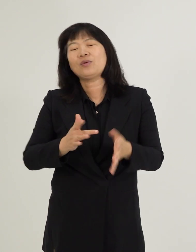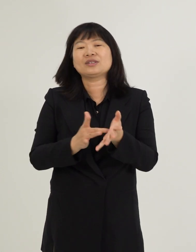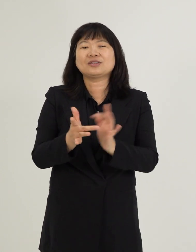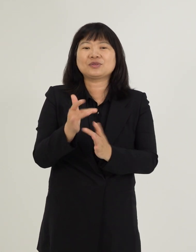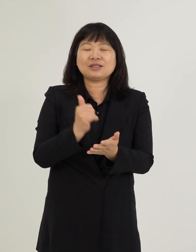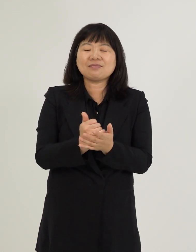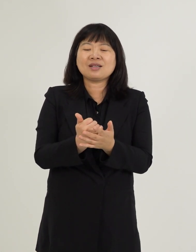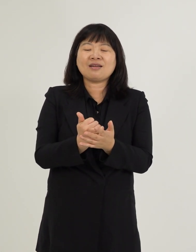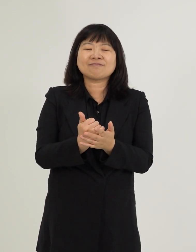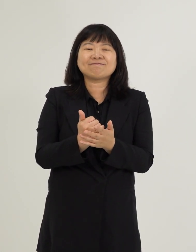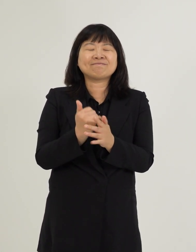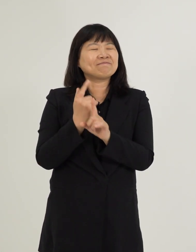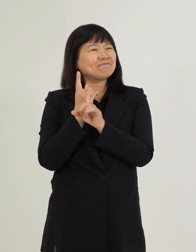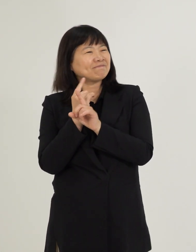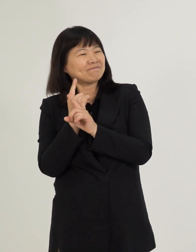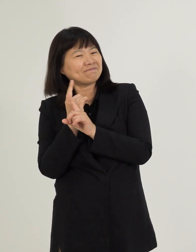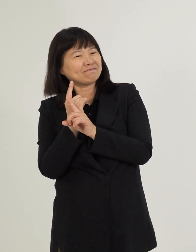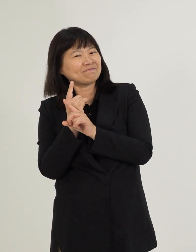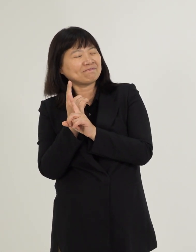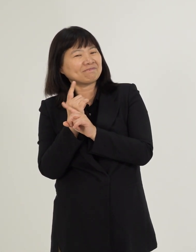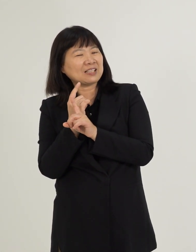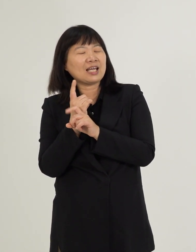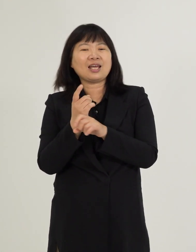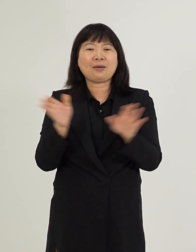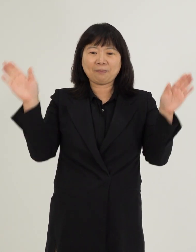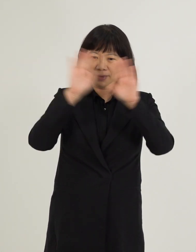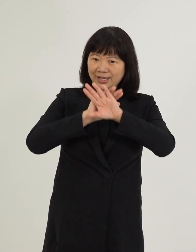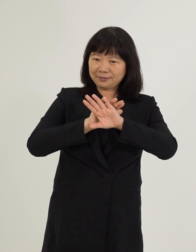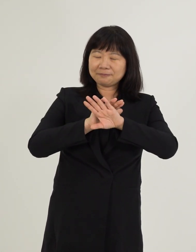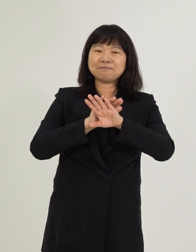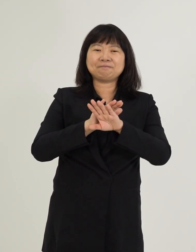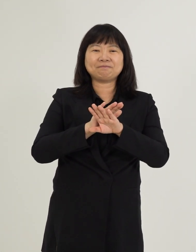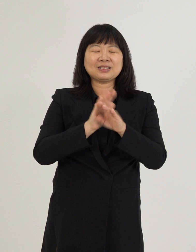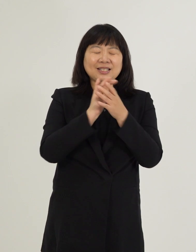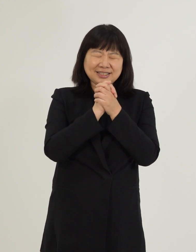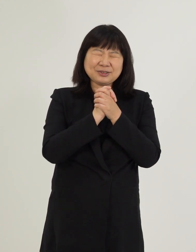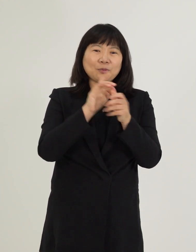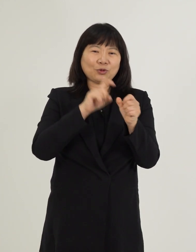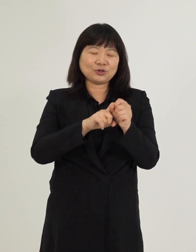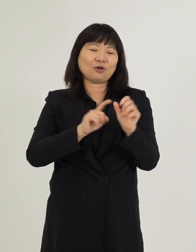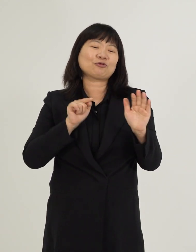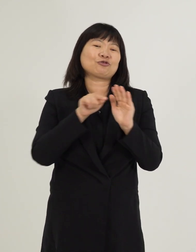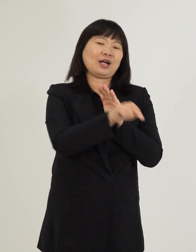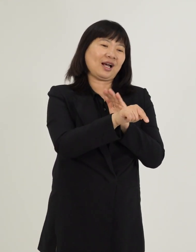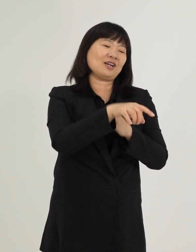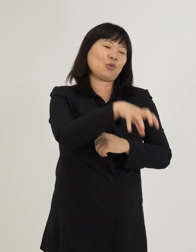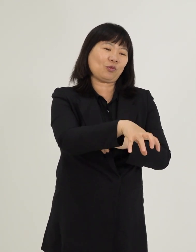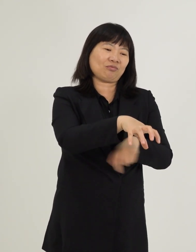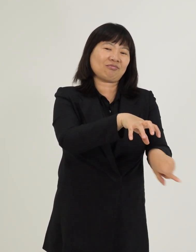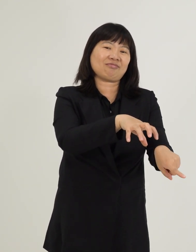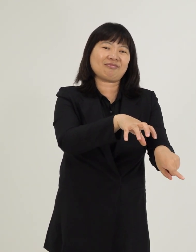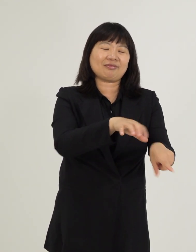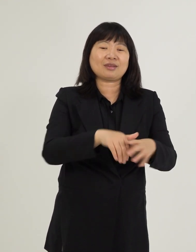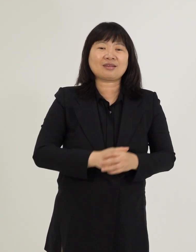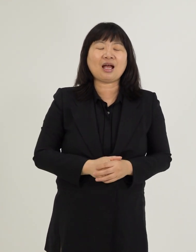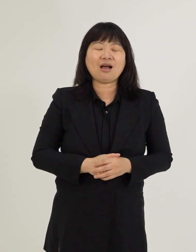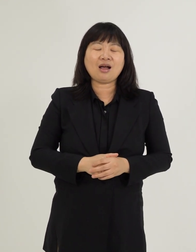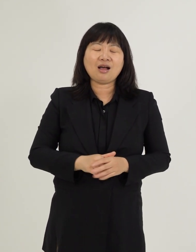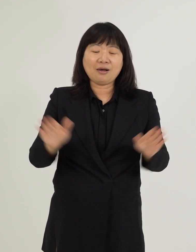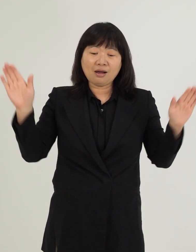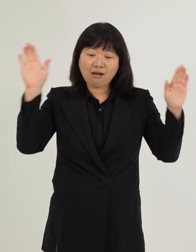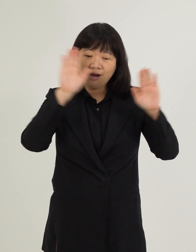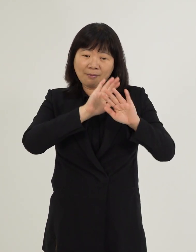밤이면 즐겨 찾으시던 기도의 장소예요. 거기서 밤이 맞도록 하늘